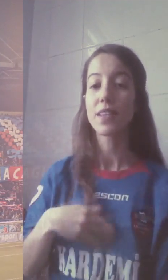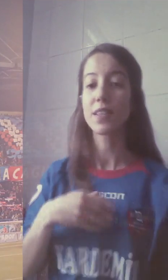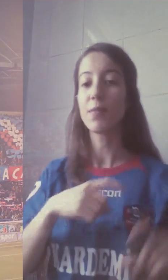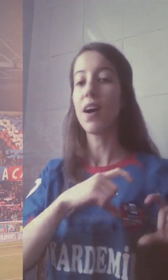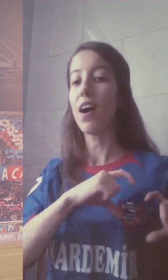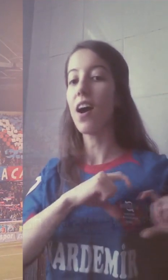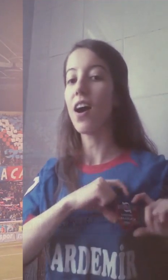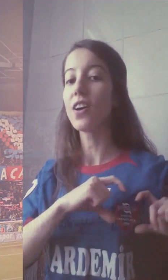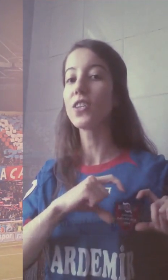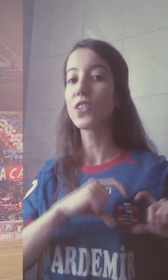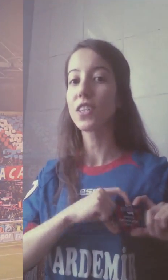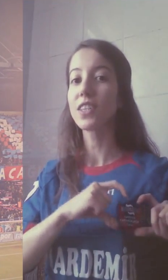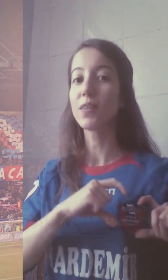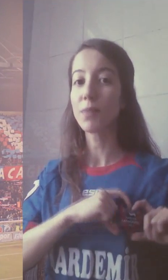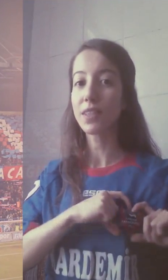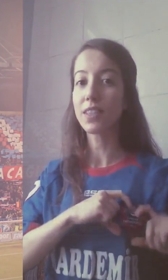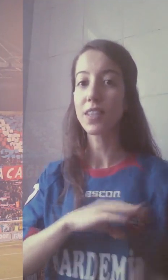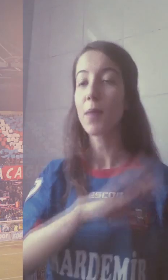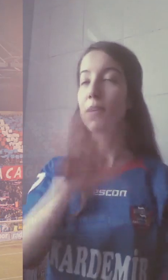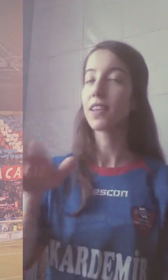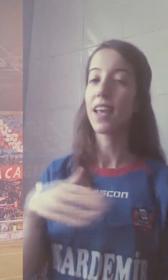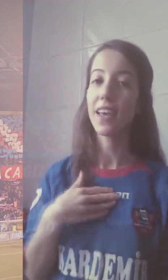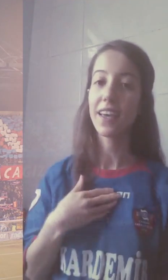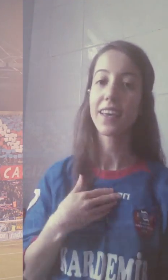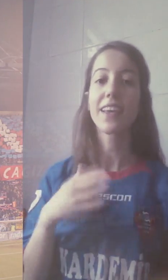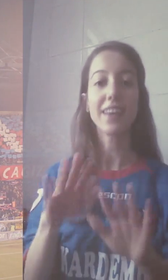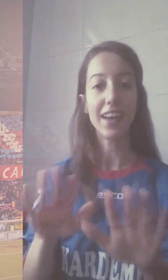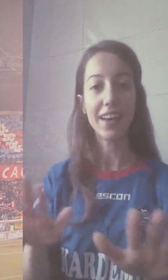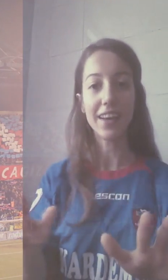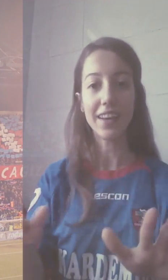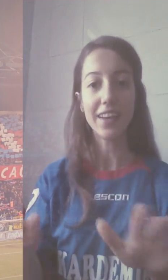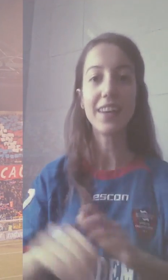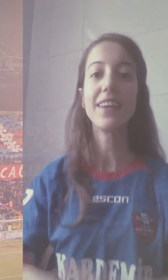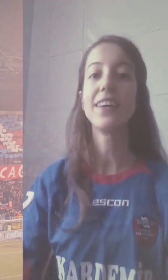bizim aşkımız bize